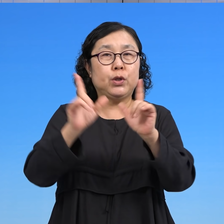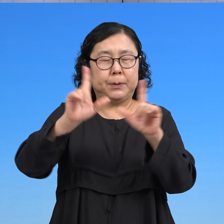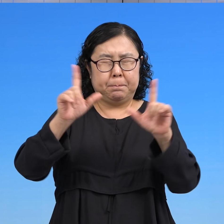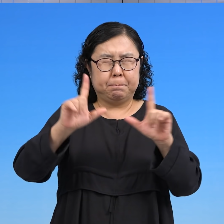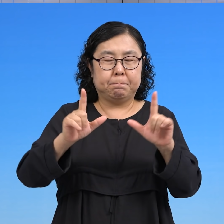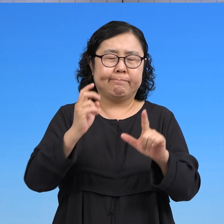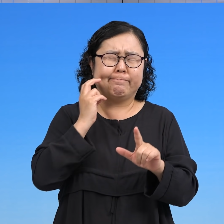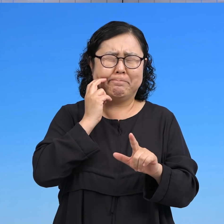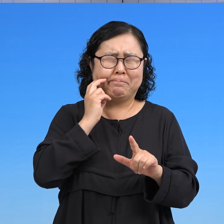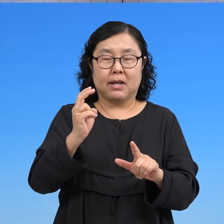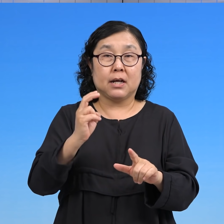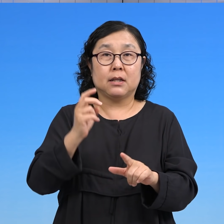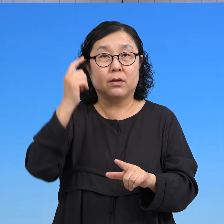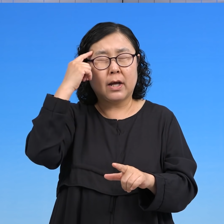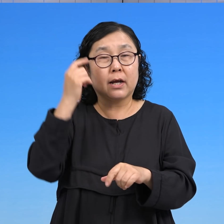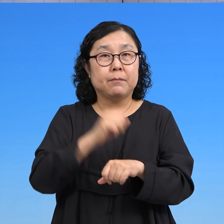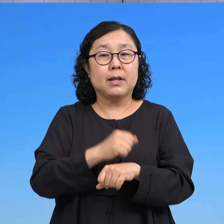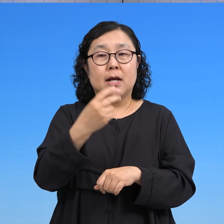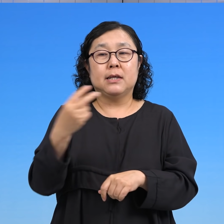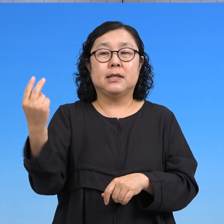상황이라고 생각을 합니다.